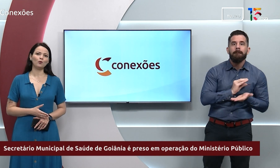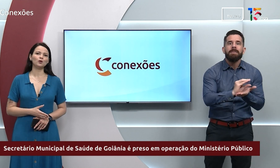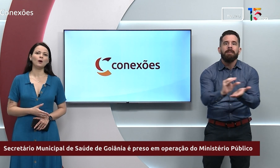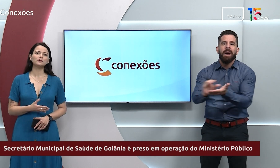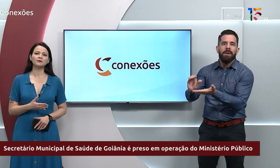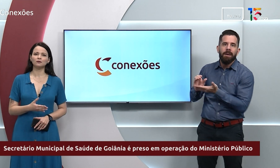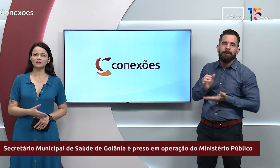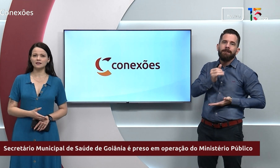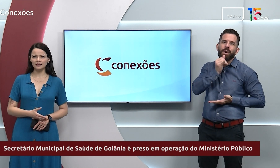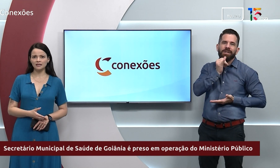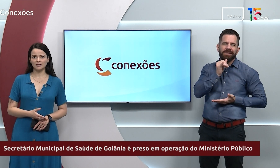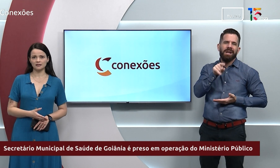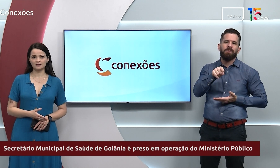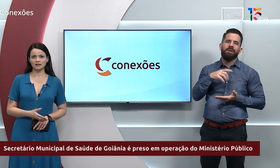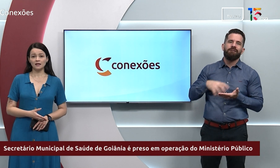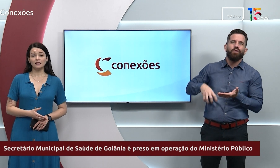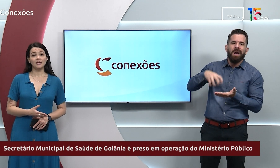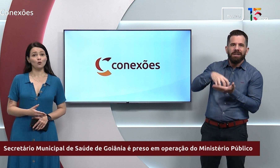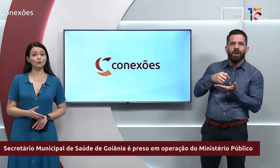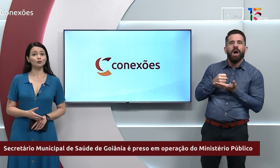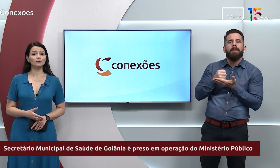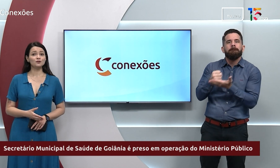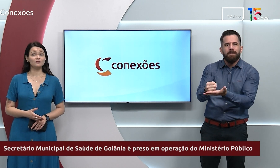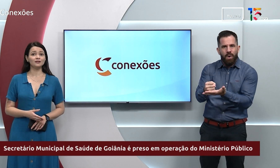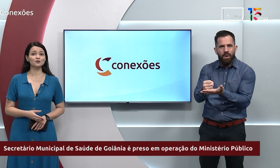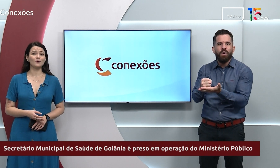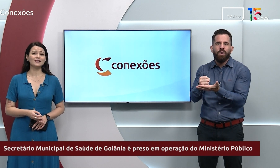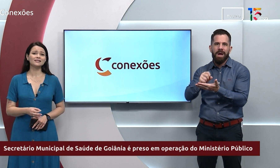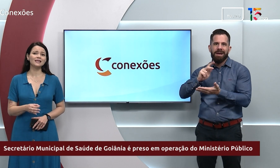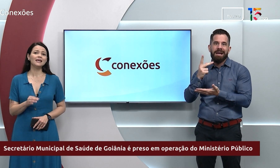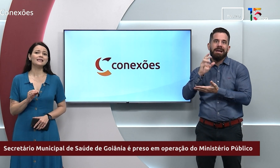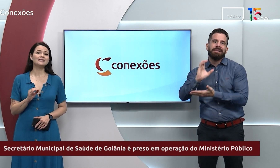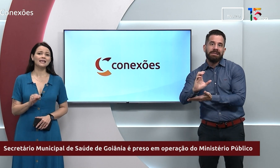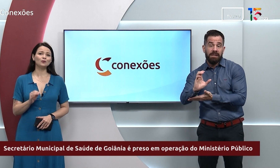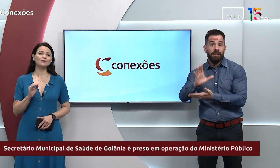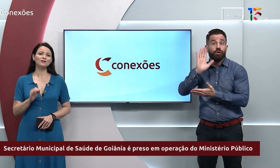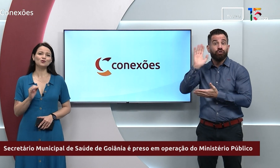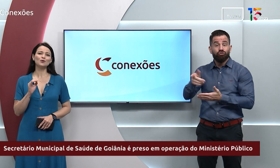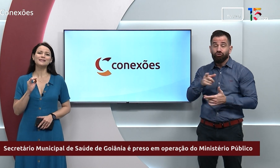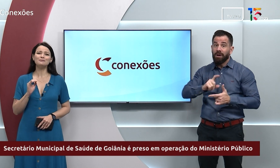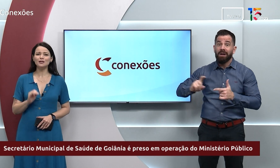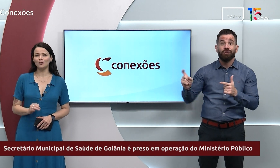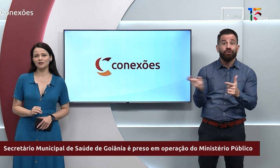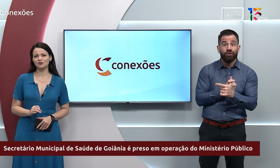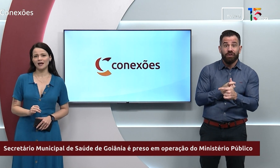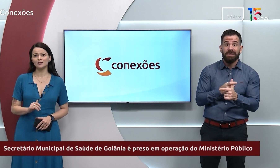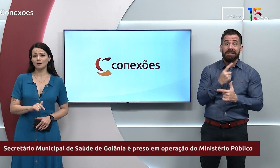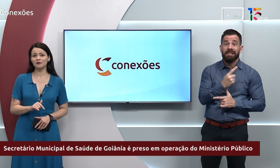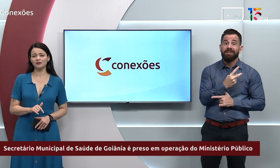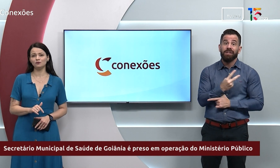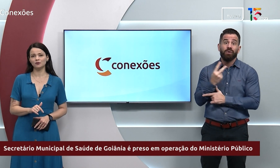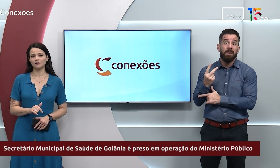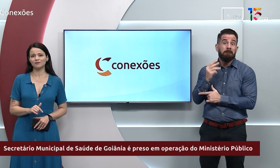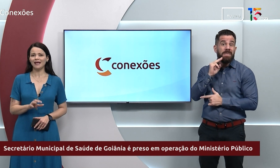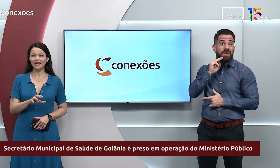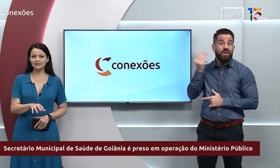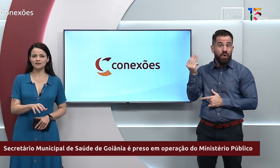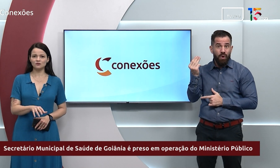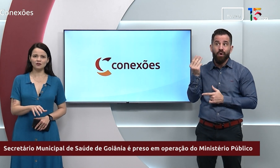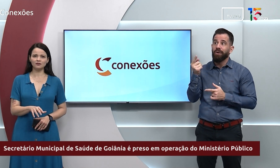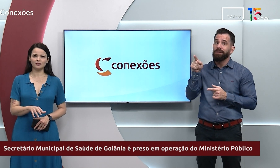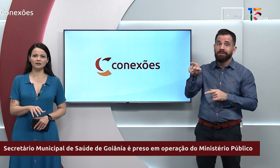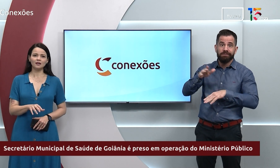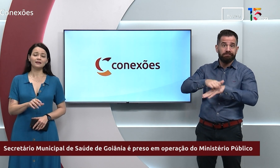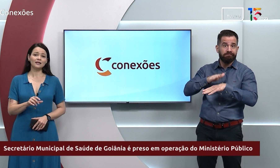de Apoio ao Hospital das Clínicas, que acumula uma dívida de quase 122 milhões de reais com a Prefeitura.